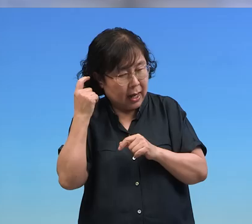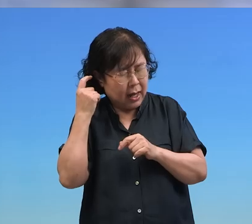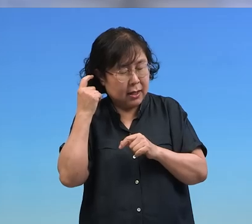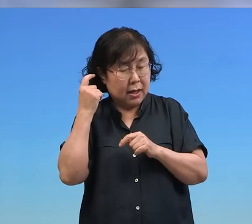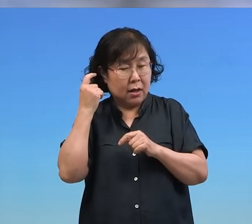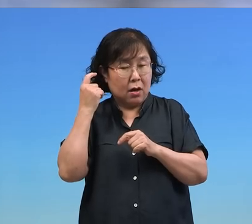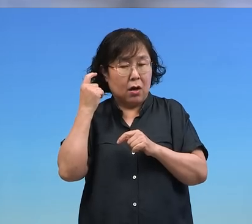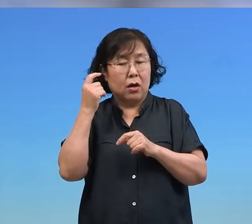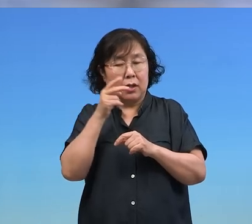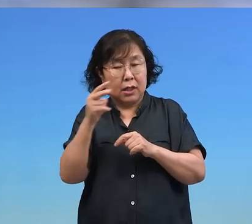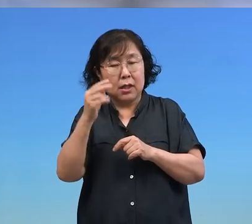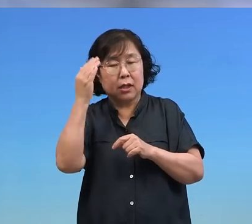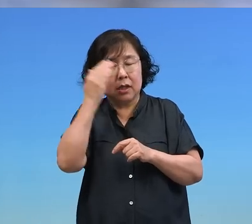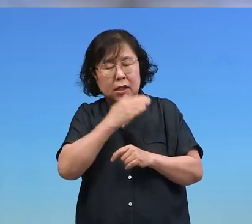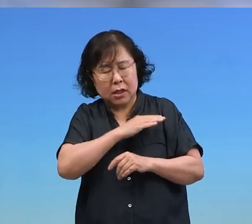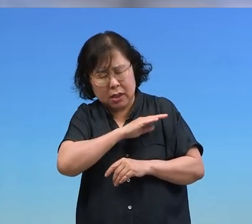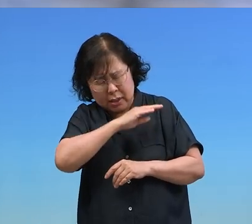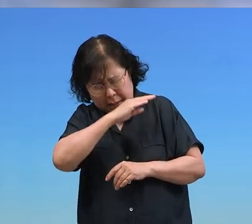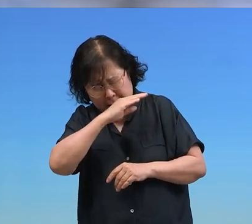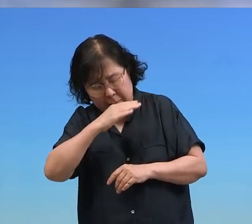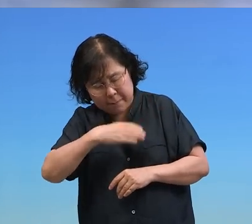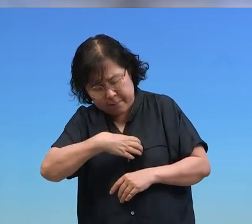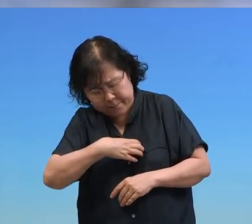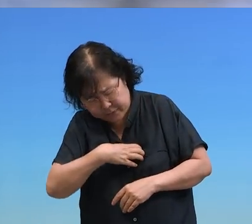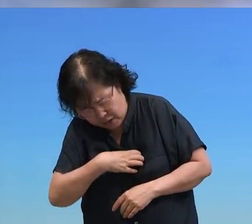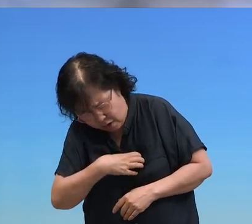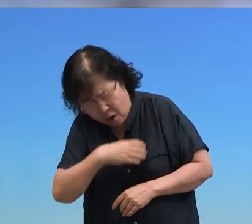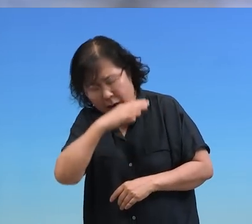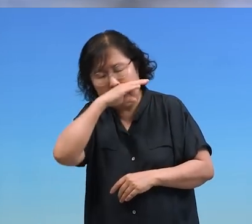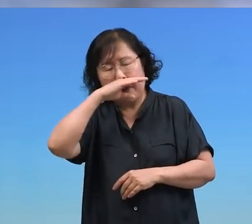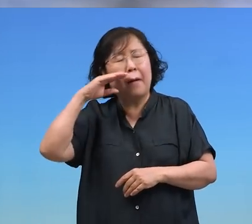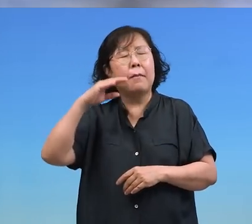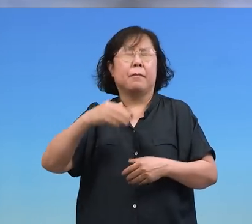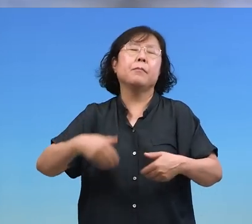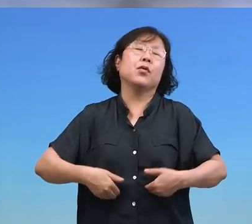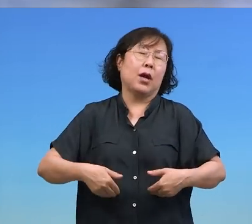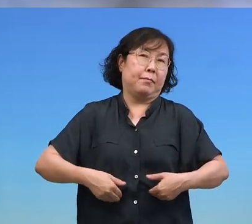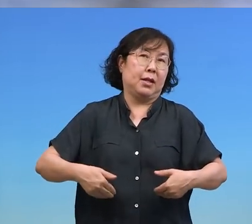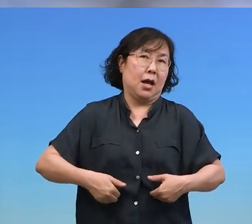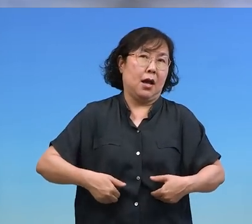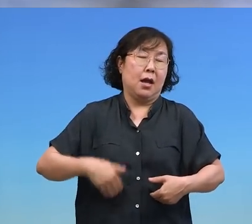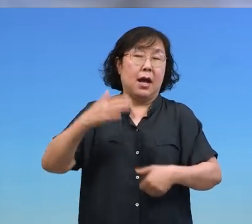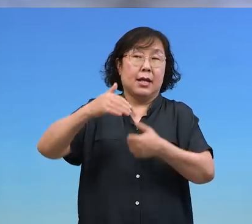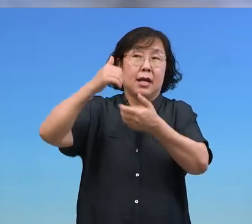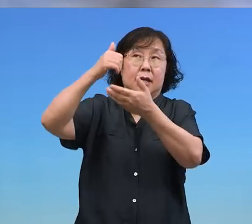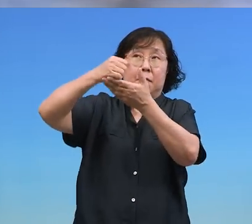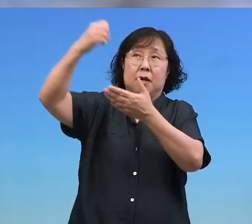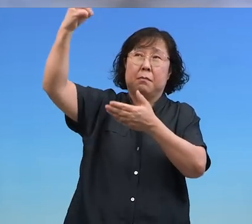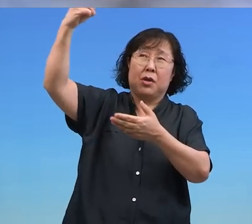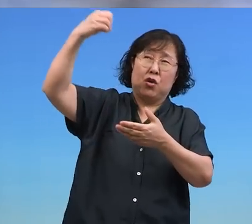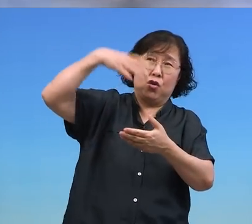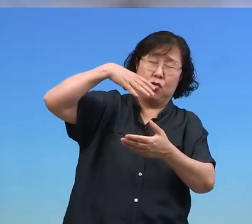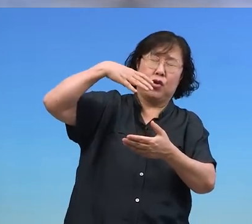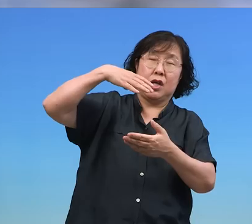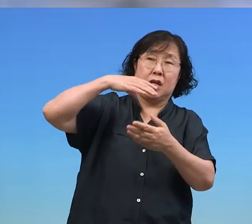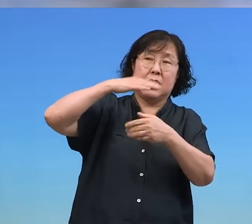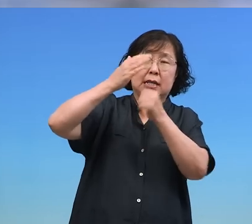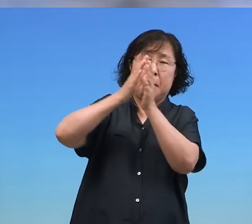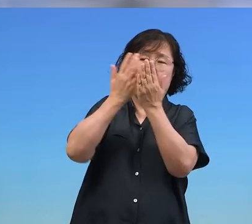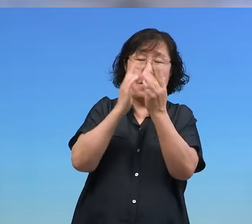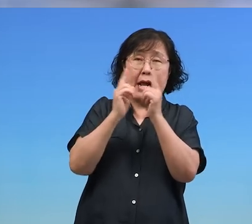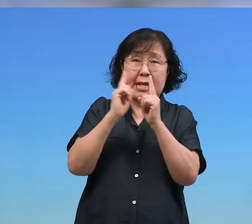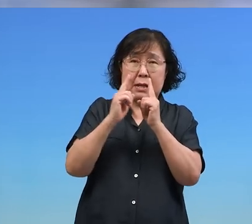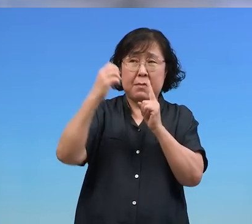이 경건이에요 항상 하나님이 비추어주시는 하나님의 말씀의 빛을 가지고 노력하고